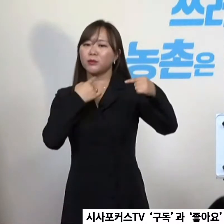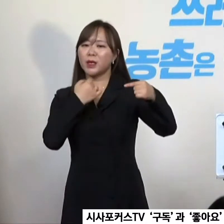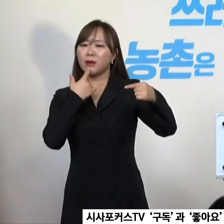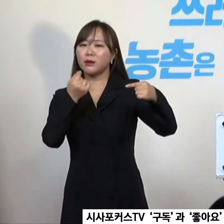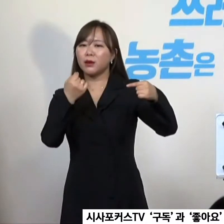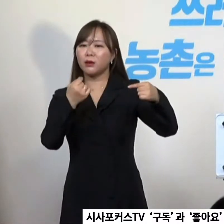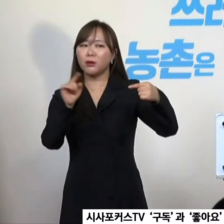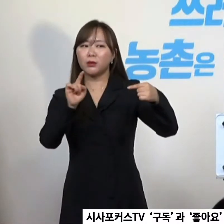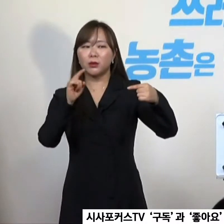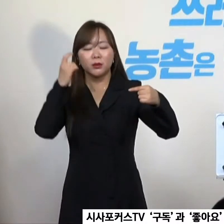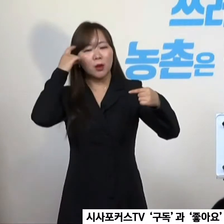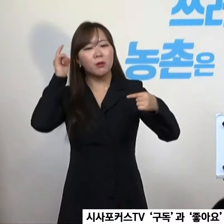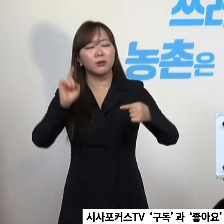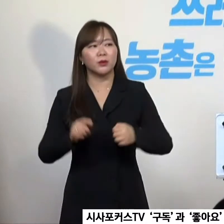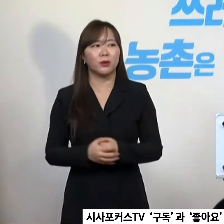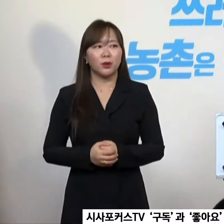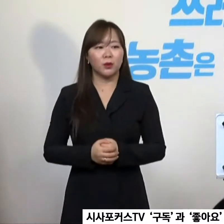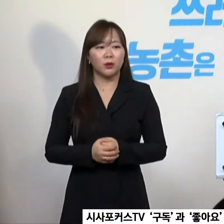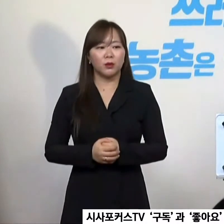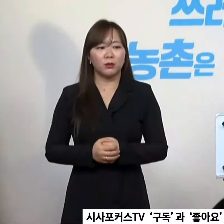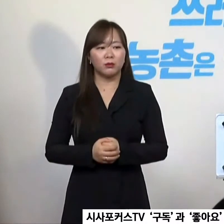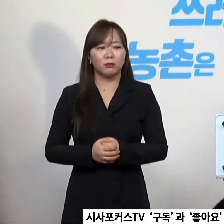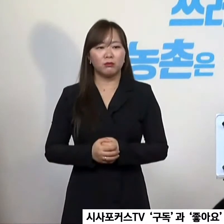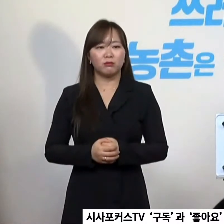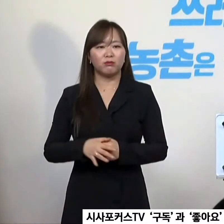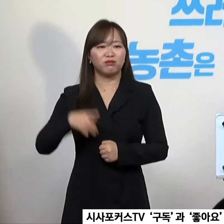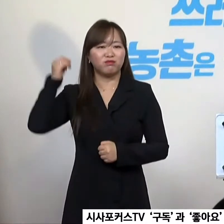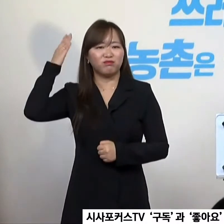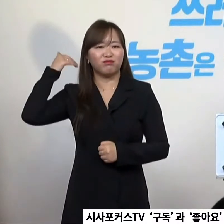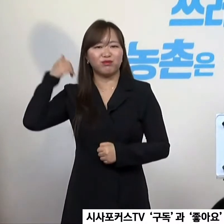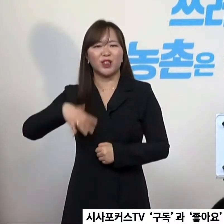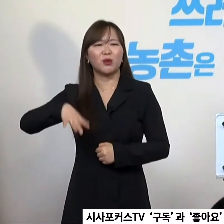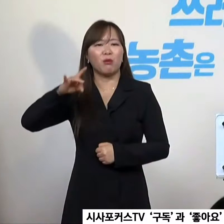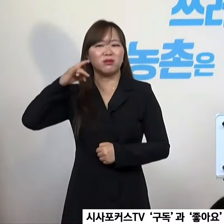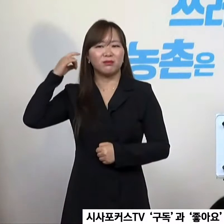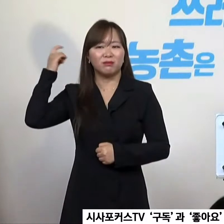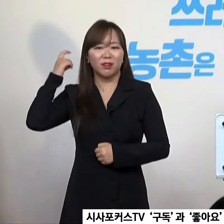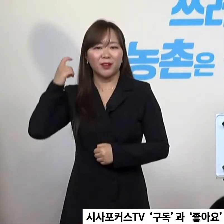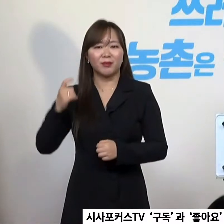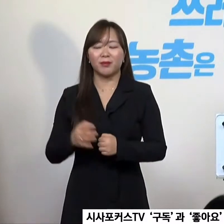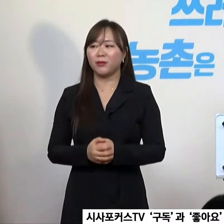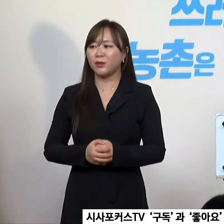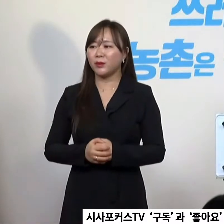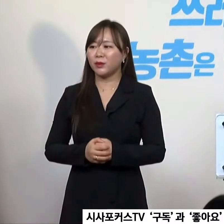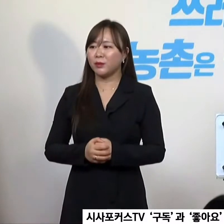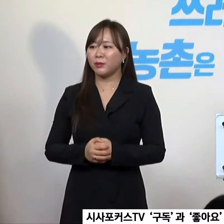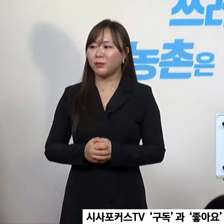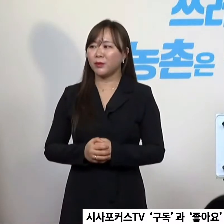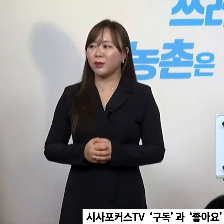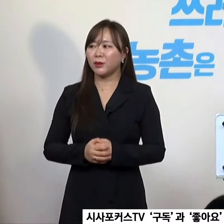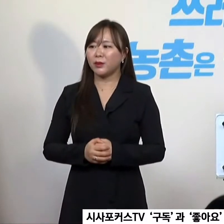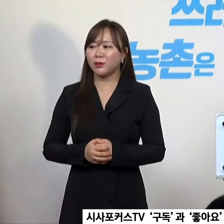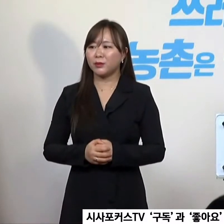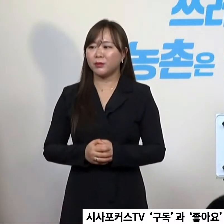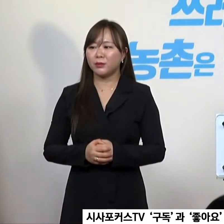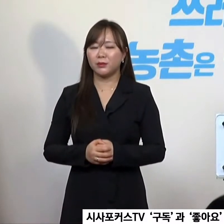여기에 대해서 어떻게 생각하십니까? 저도 뭐 금시초문입니다. 고문이라고 하는 거죠. 네, 다음 질문